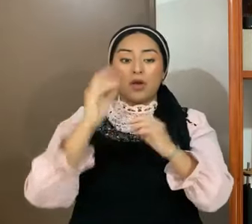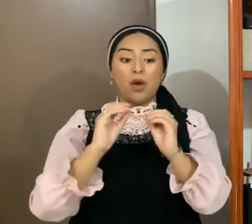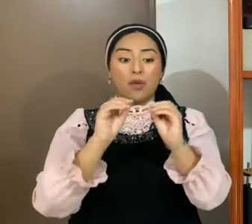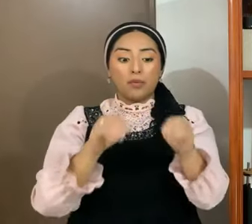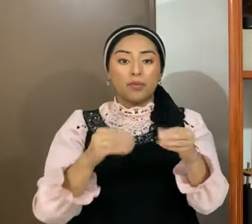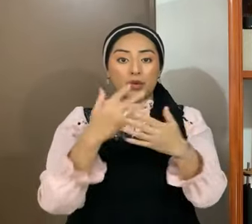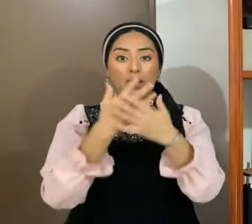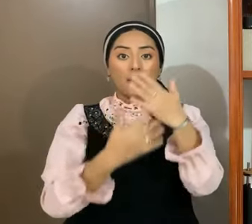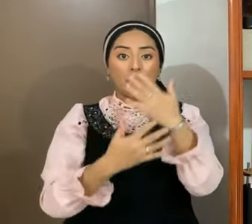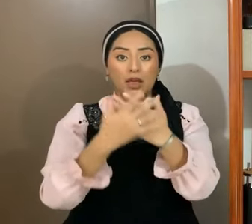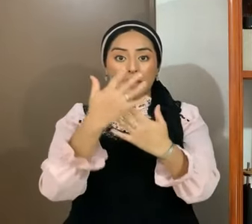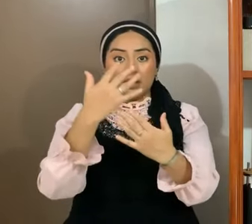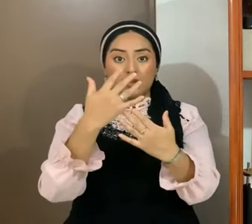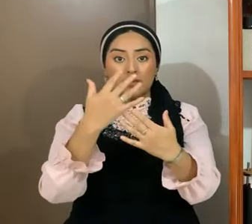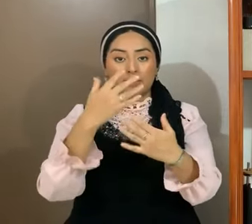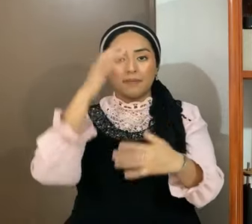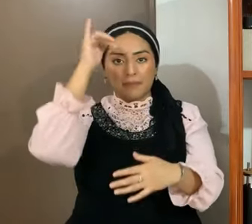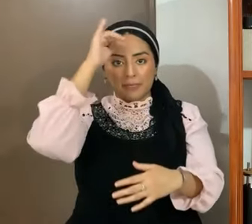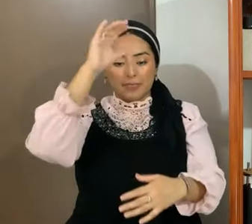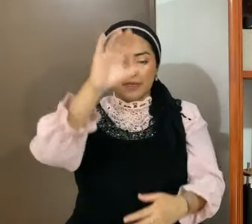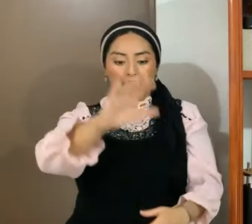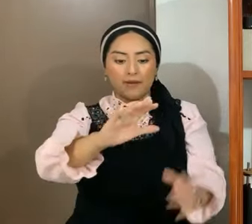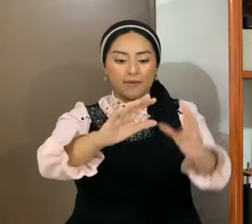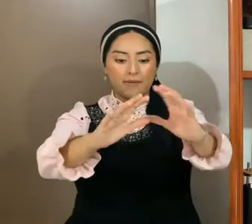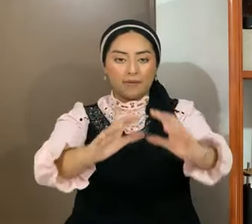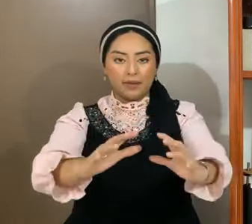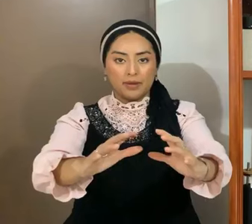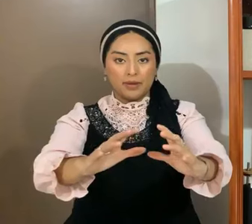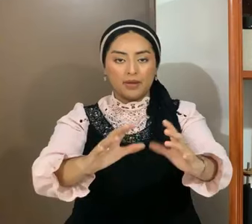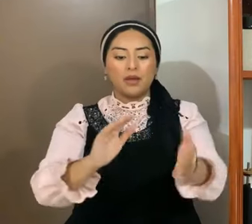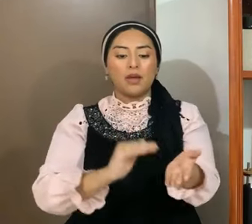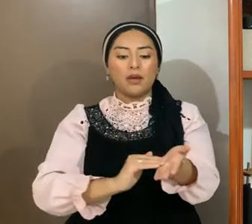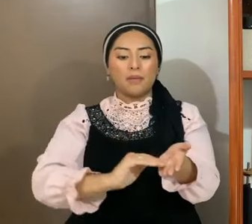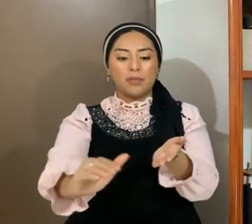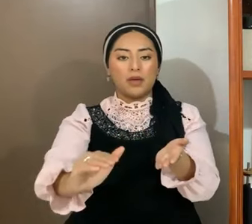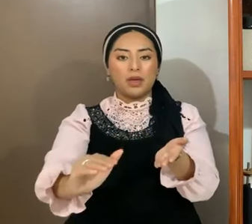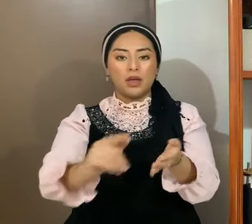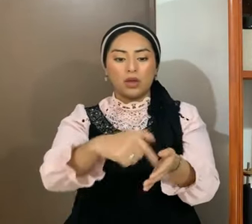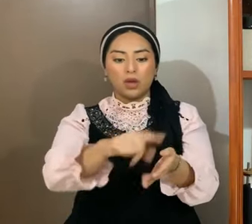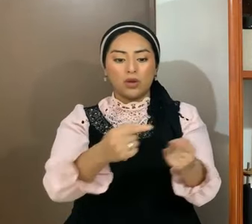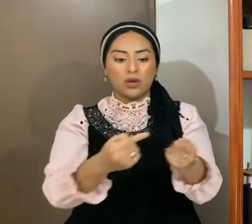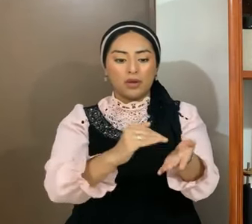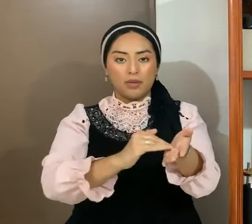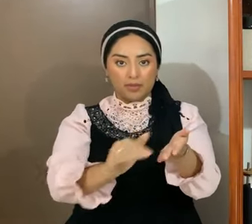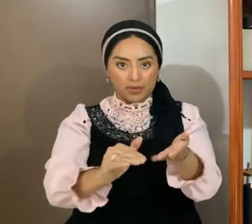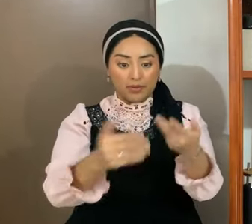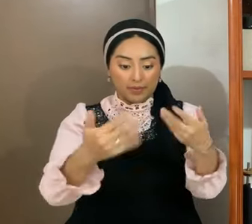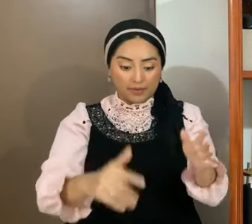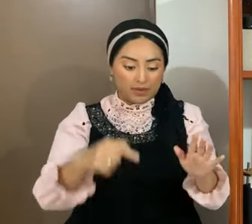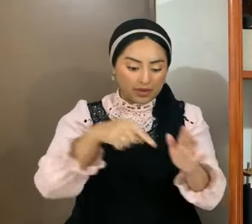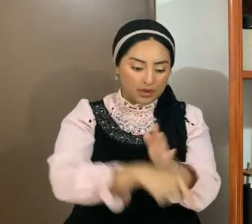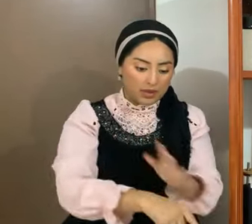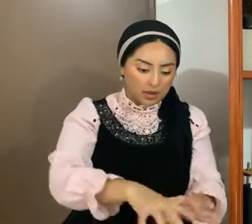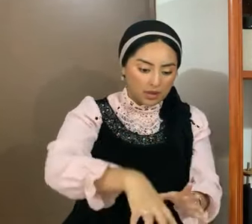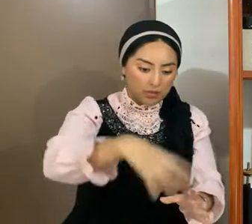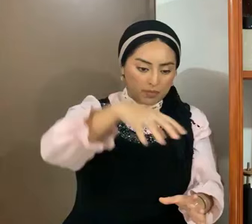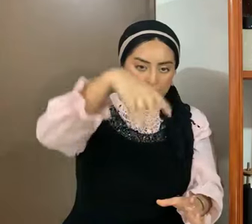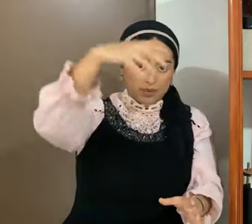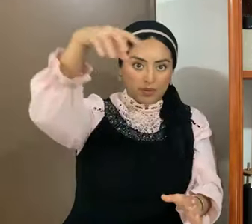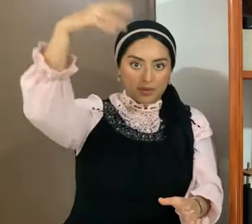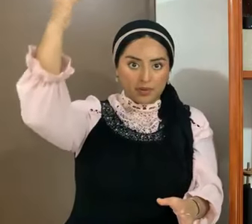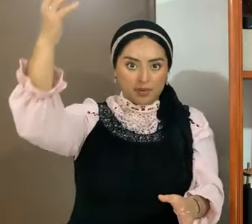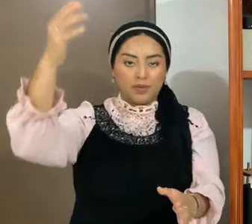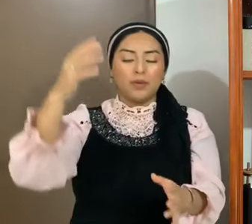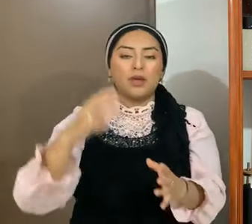su mano sobre la cabeza del holocausto y será aceptado para expiación suya. Entonces degollará el becerro en presencia de